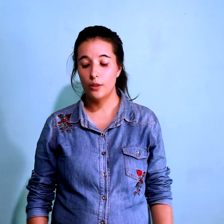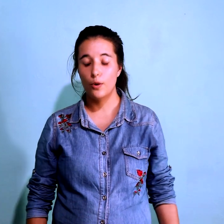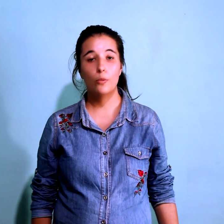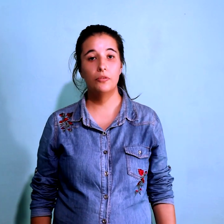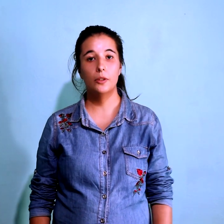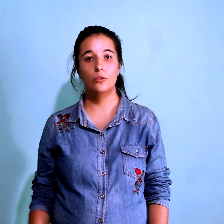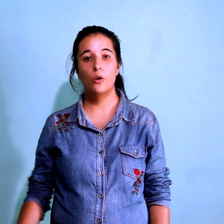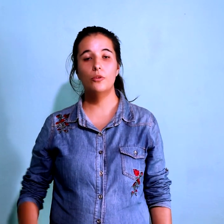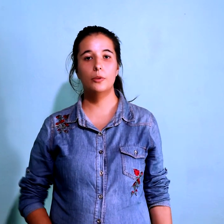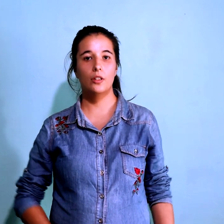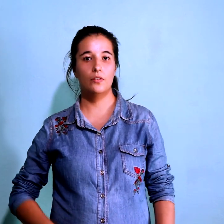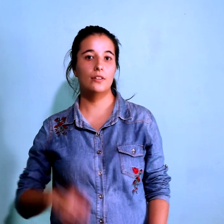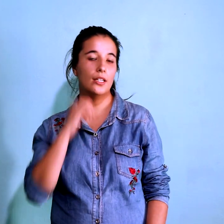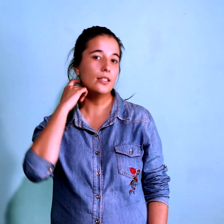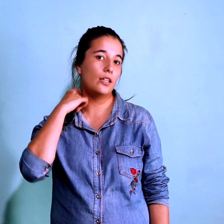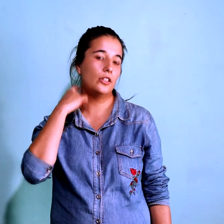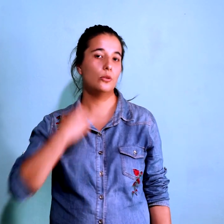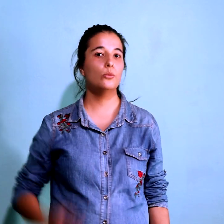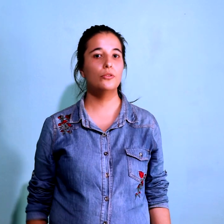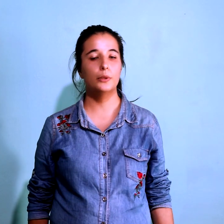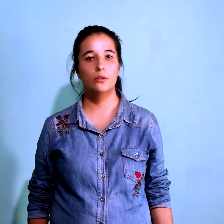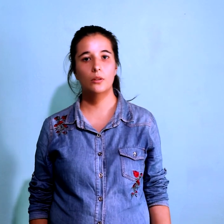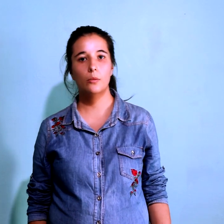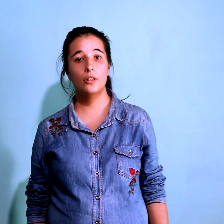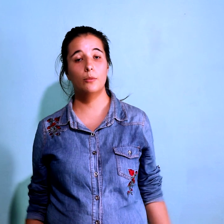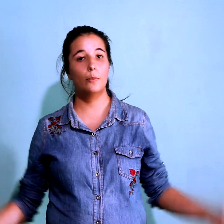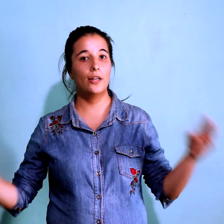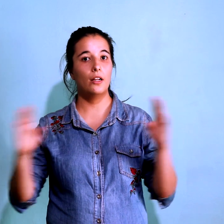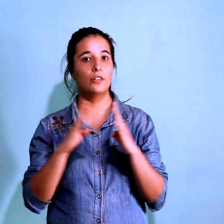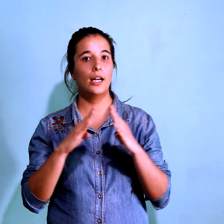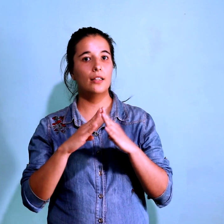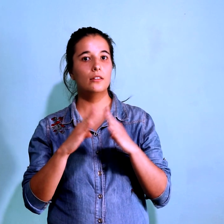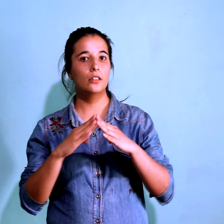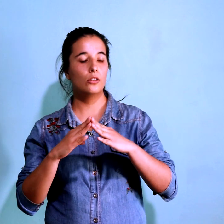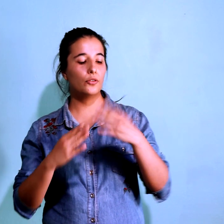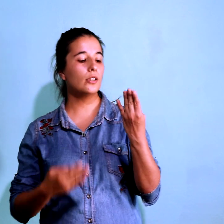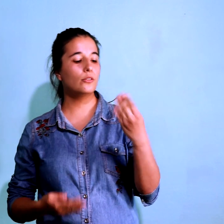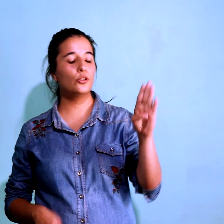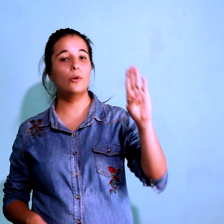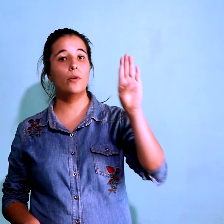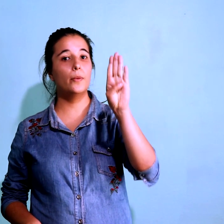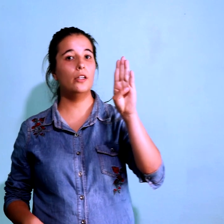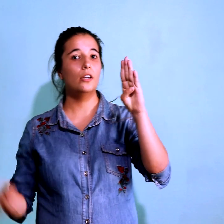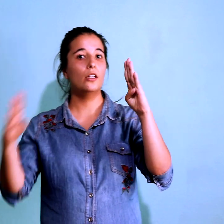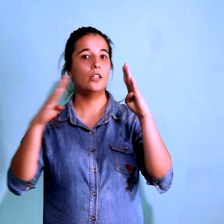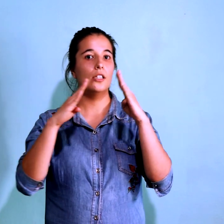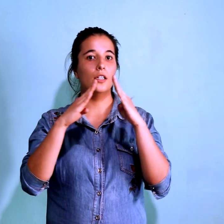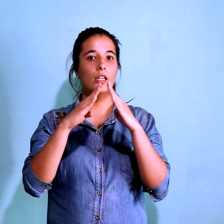terceiro é o movimento, qual movimento que ela vai fazer e se ela vai ter algum movimento. Por exemplo, a palavra casa, configuração de mão é um B, ele